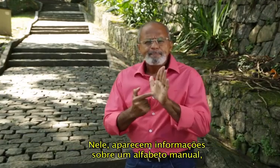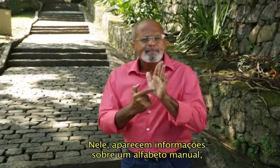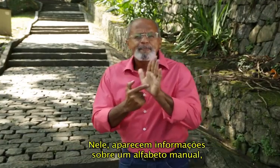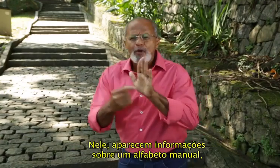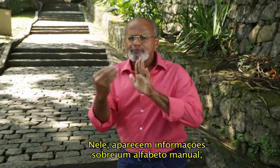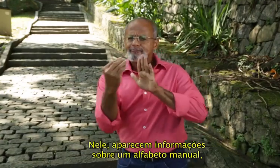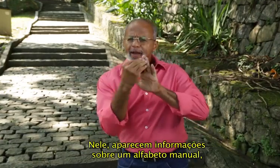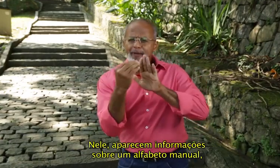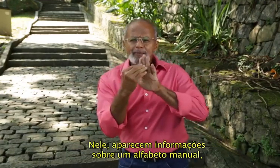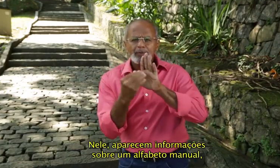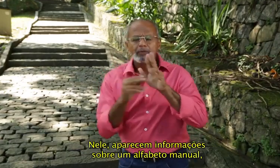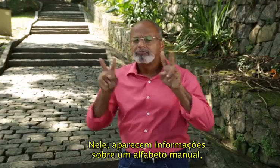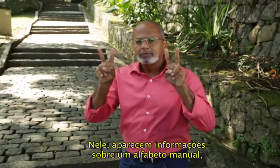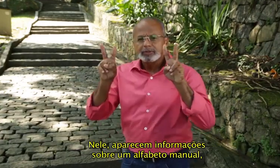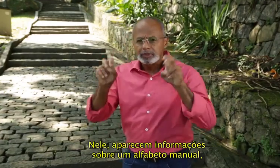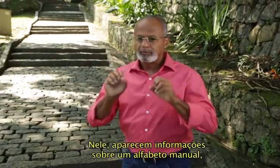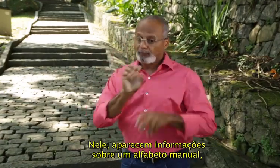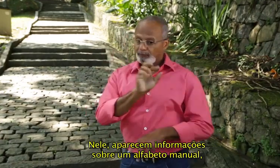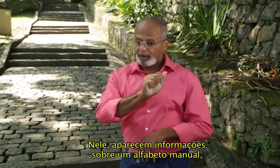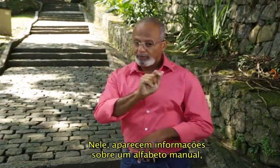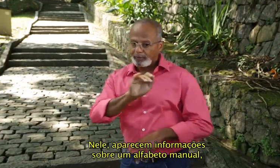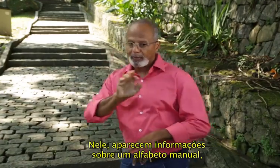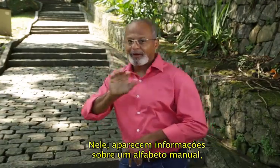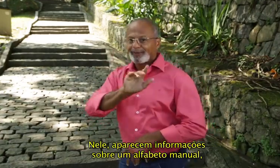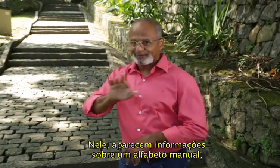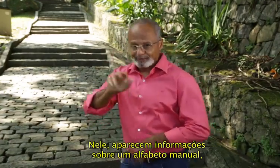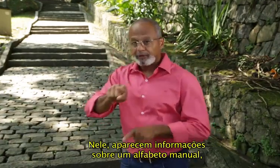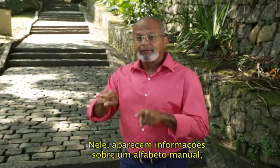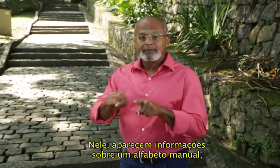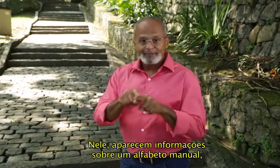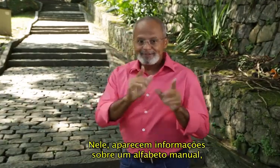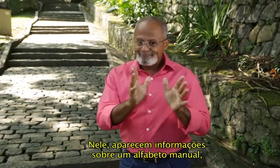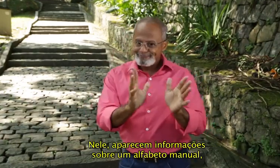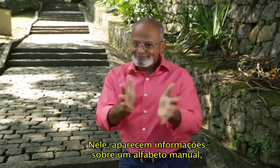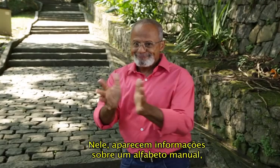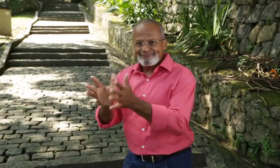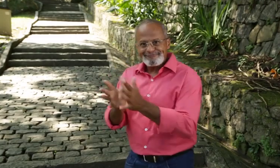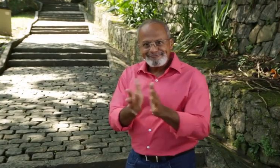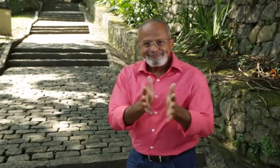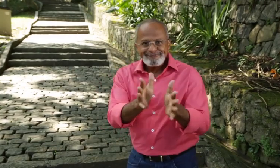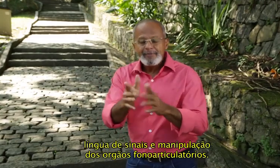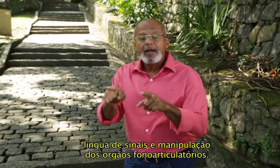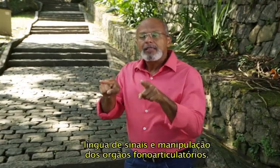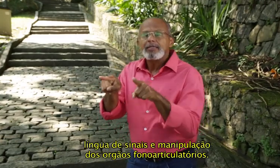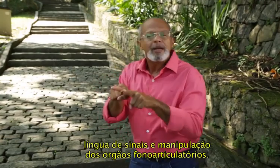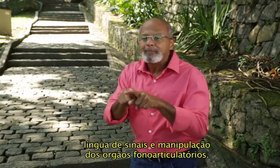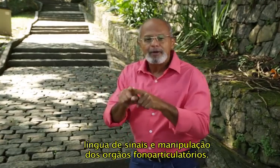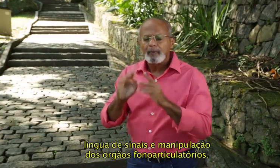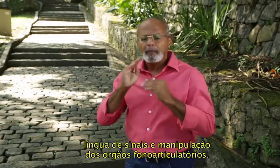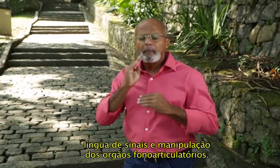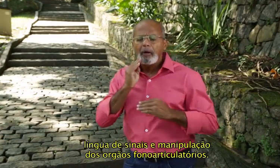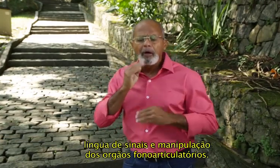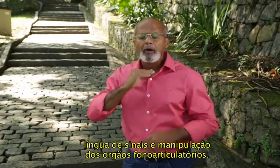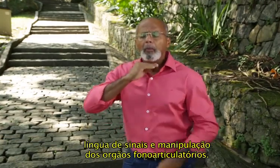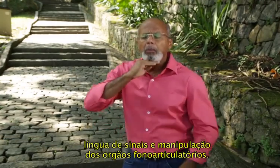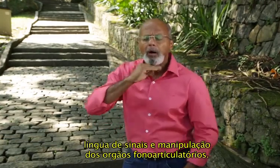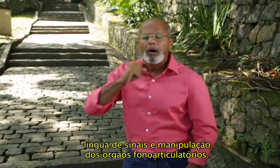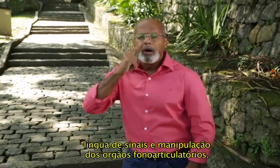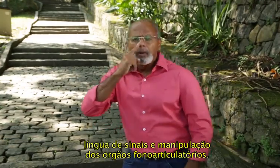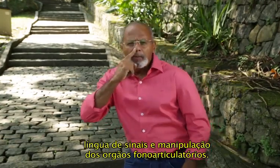Nele, aparecem informações sobre um alfabeto manual, língua de sinais e